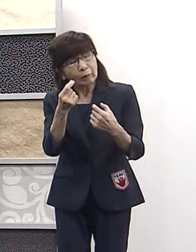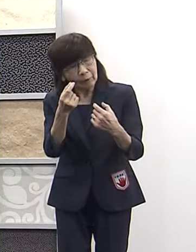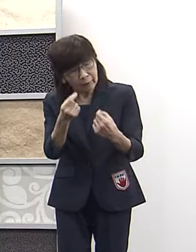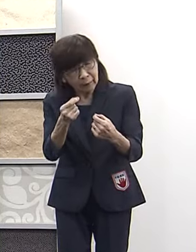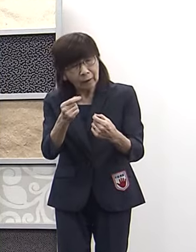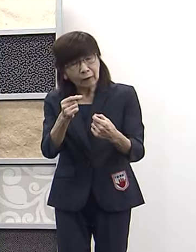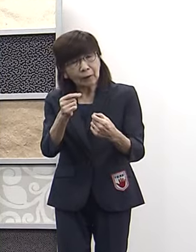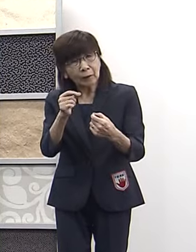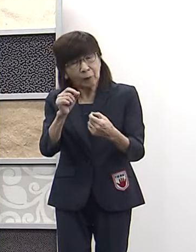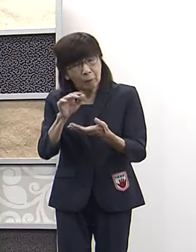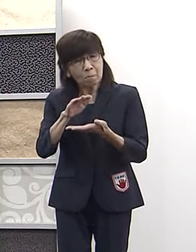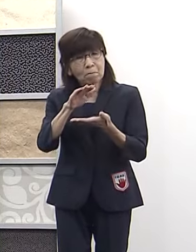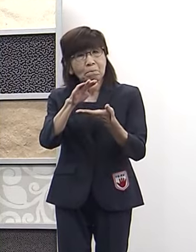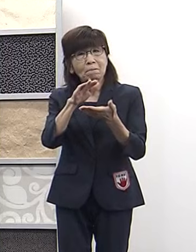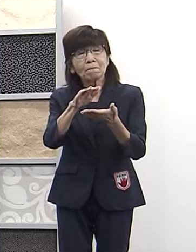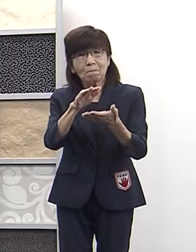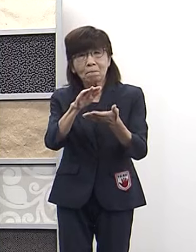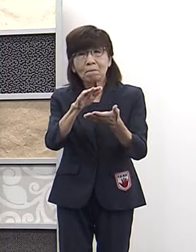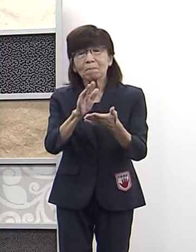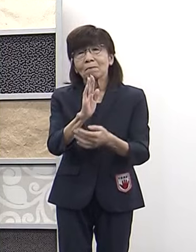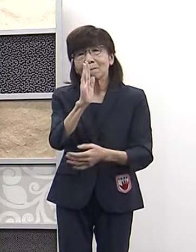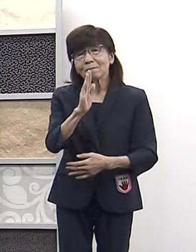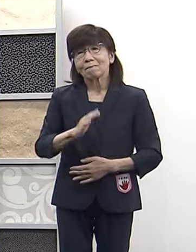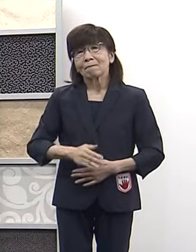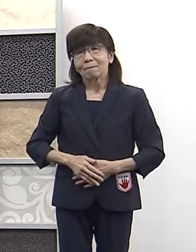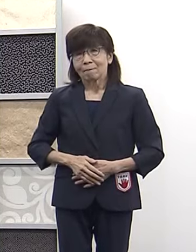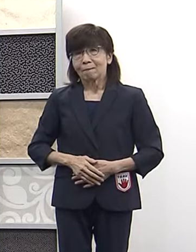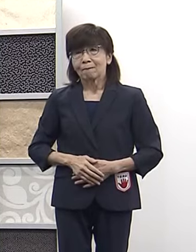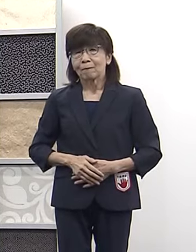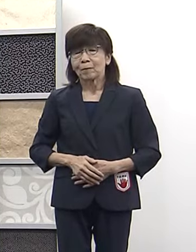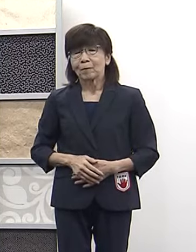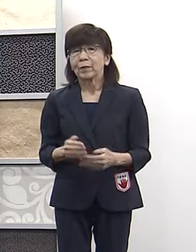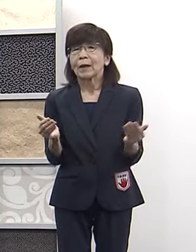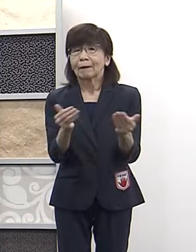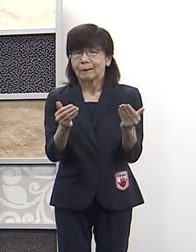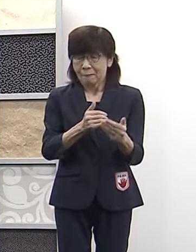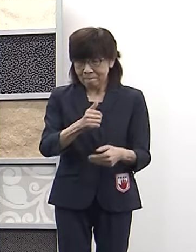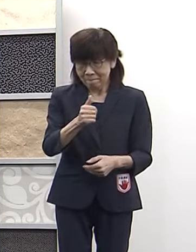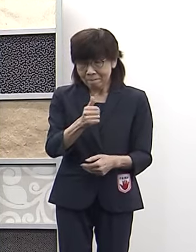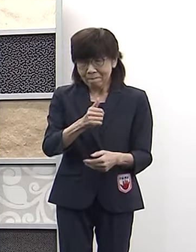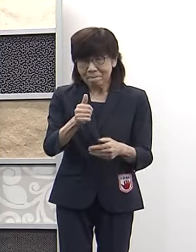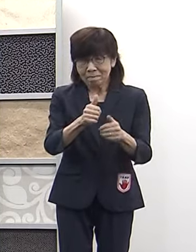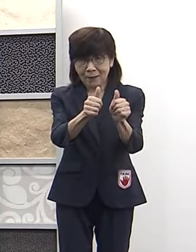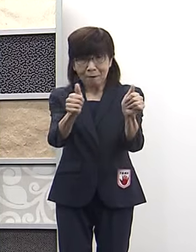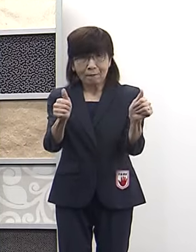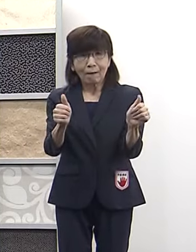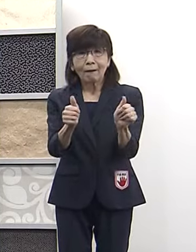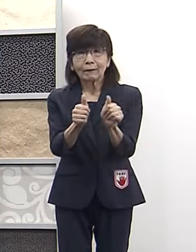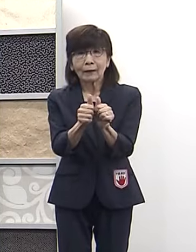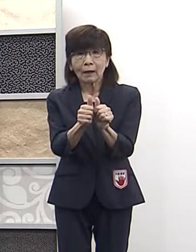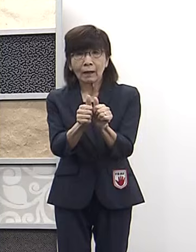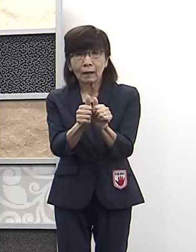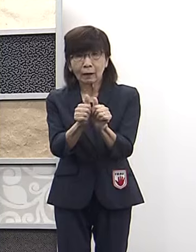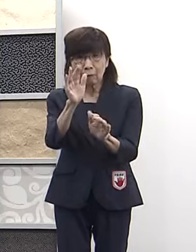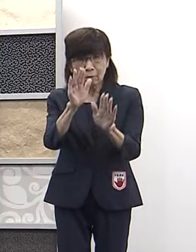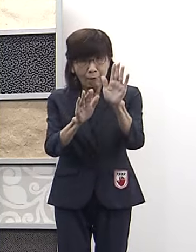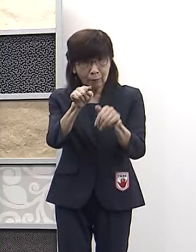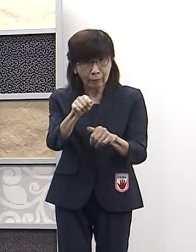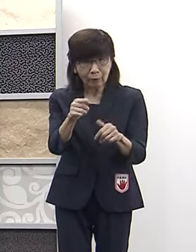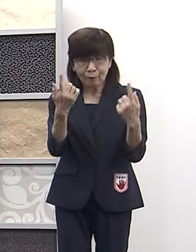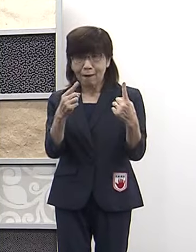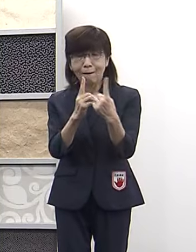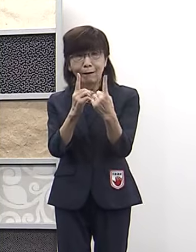と思います。で、特に働き盛りの男性がですね、普段と様子が